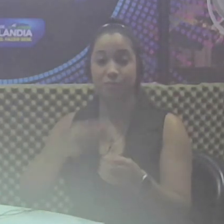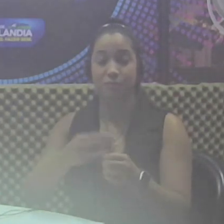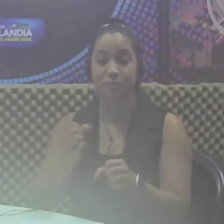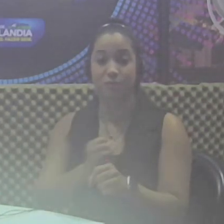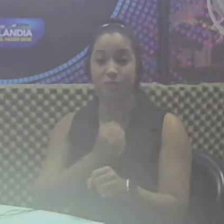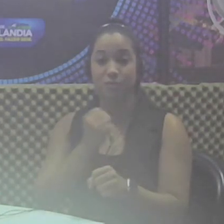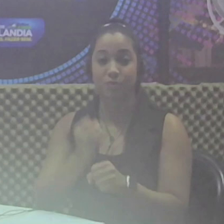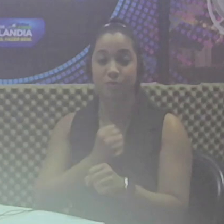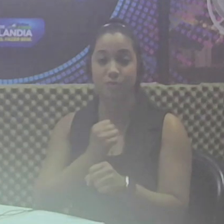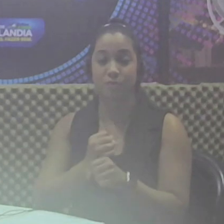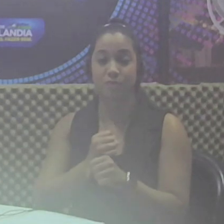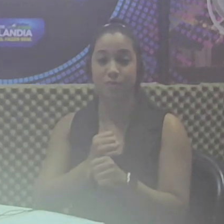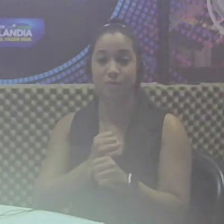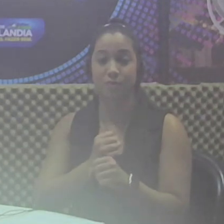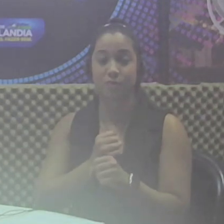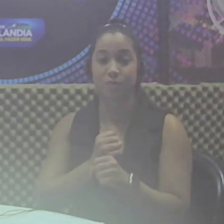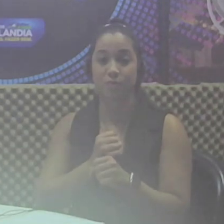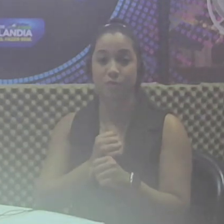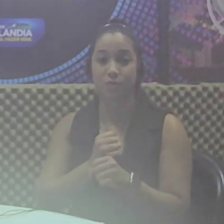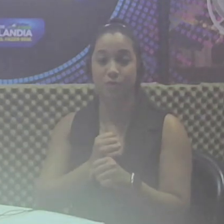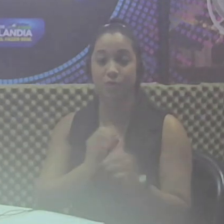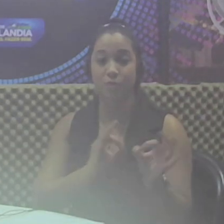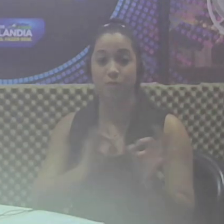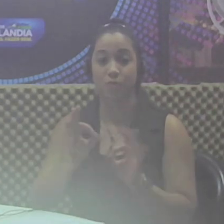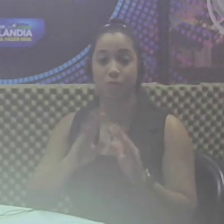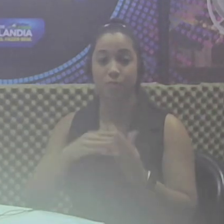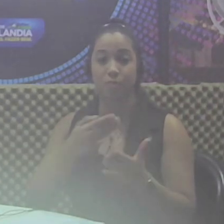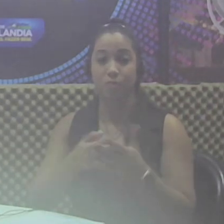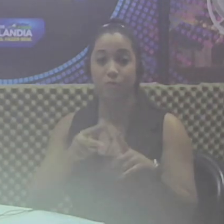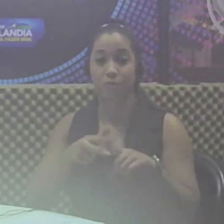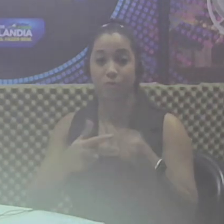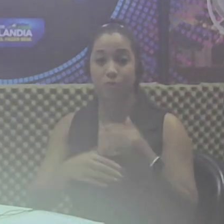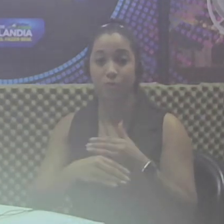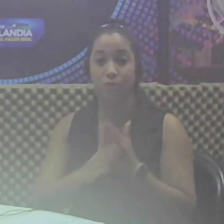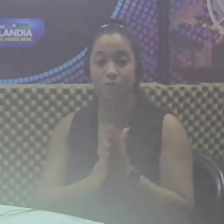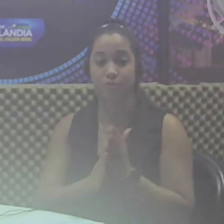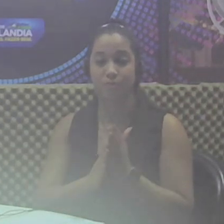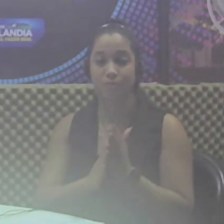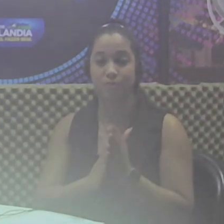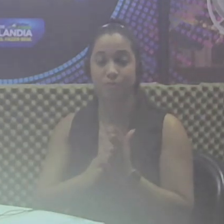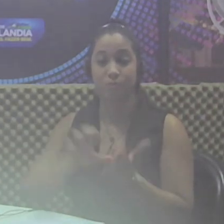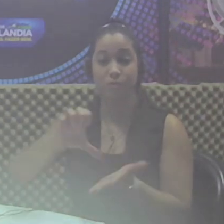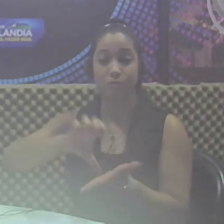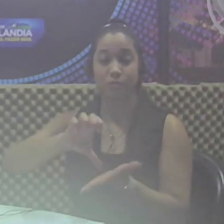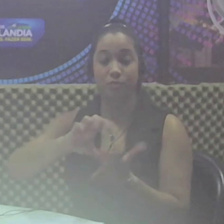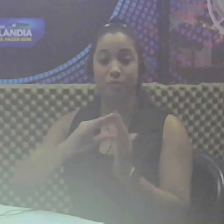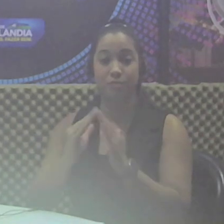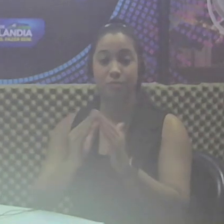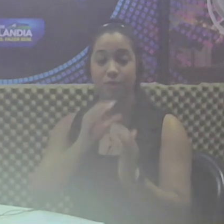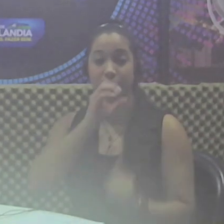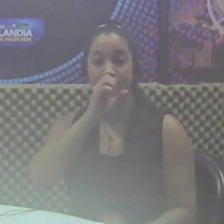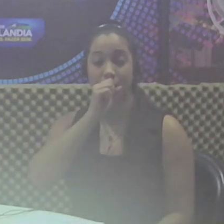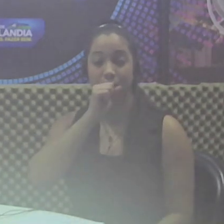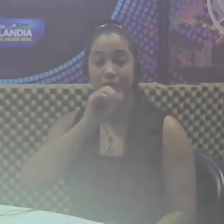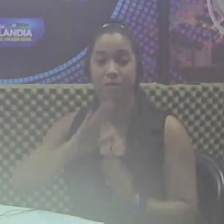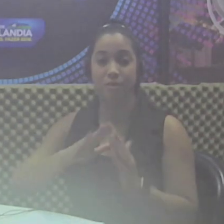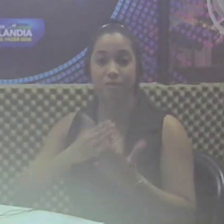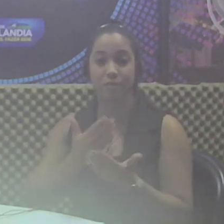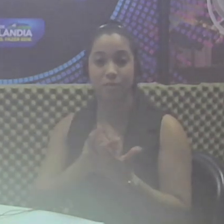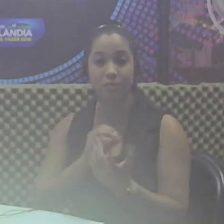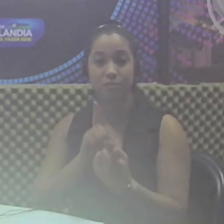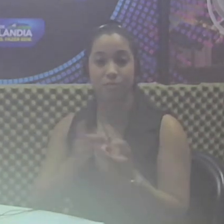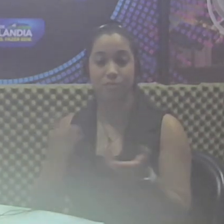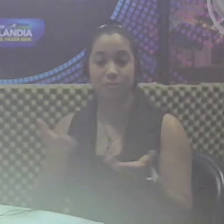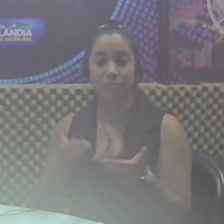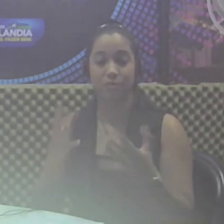Obras dentro do programa Escola Bem Arrumada. Situada no bairro Laranjeiras, a escola atende